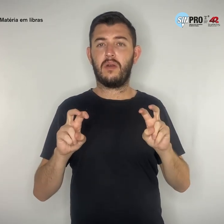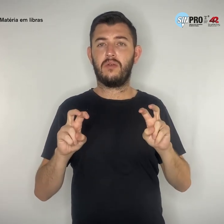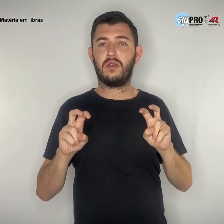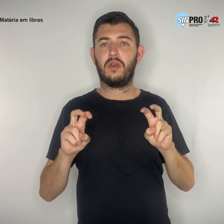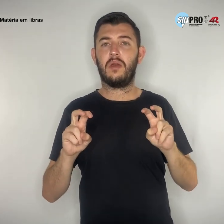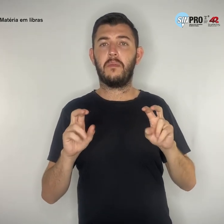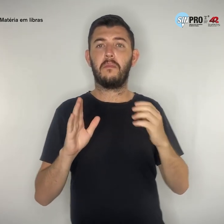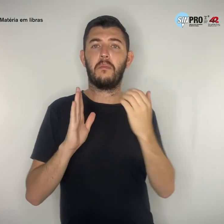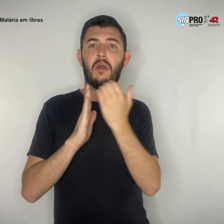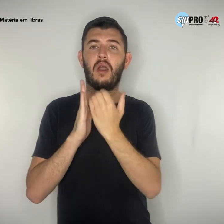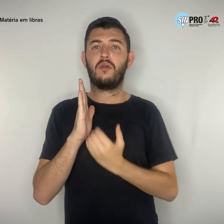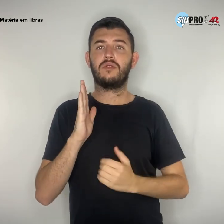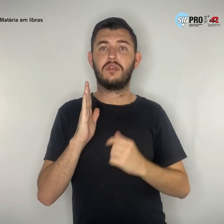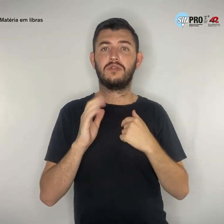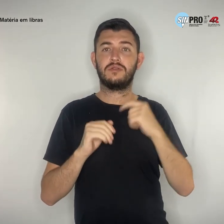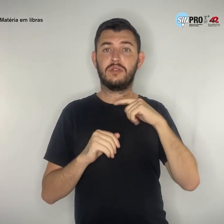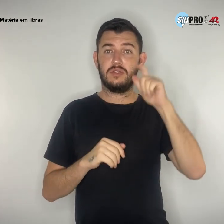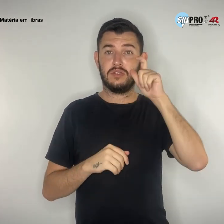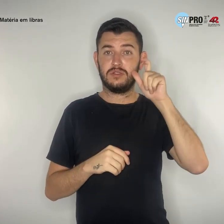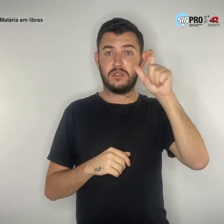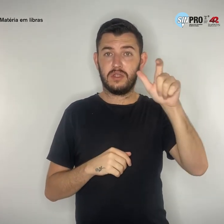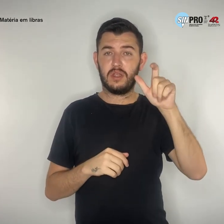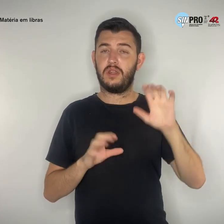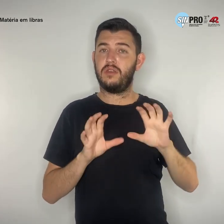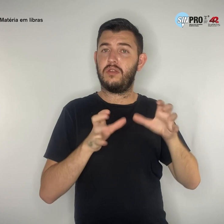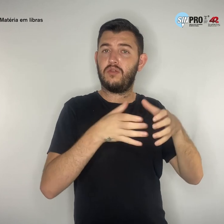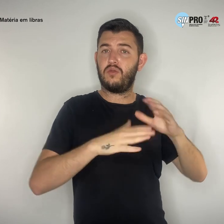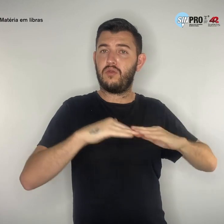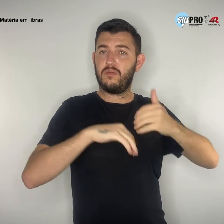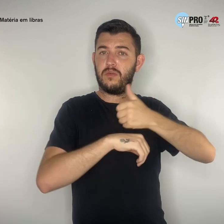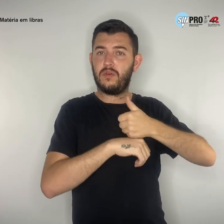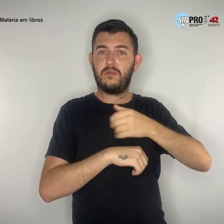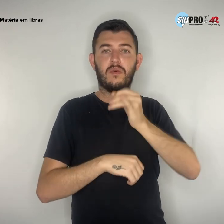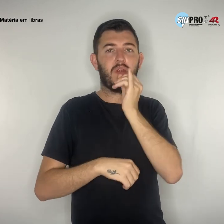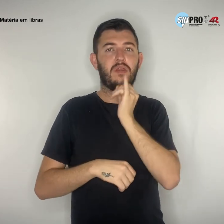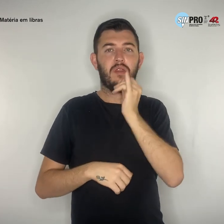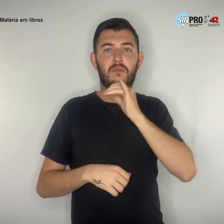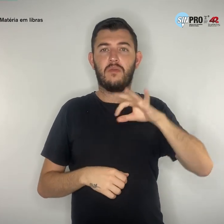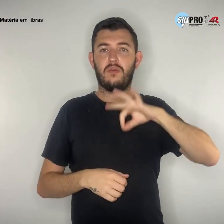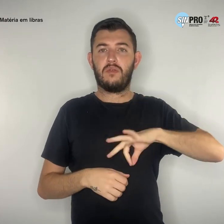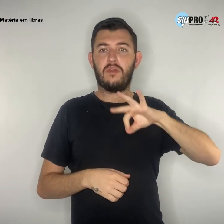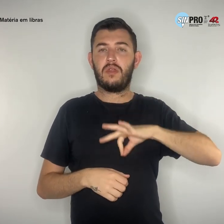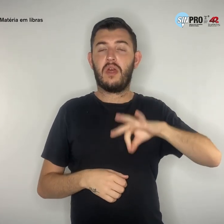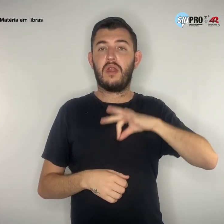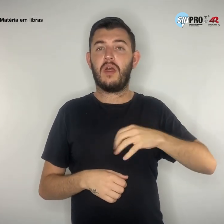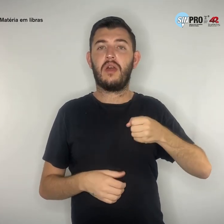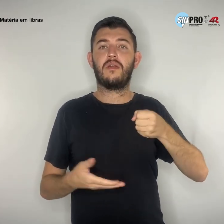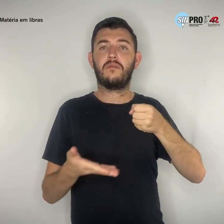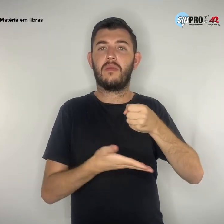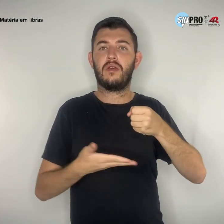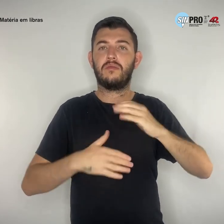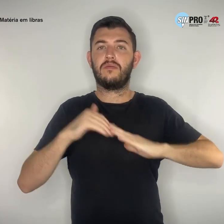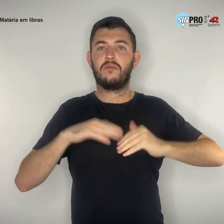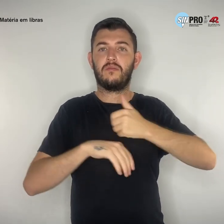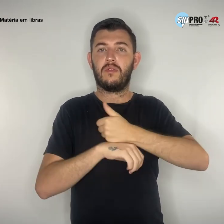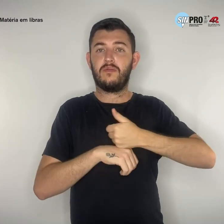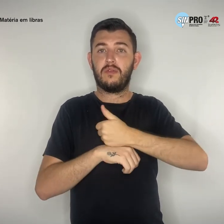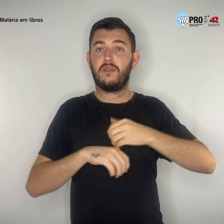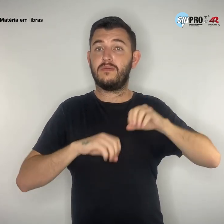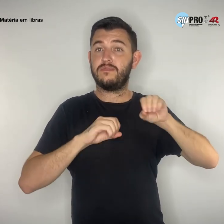entidade, como o piso salarial dos profissionais da educação. O ministro compareceu à